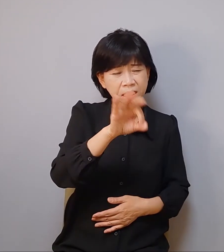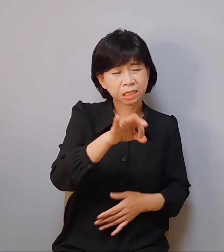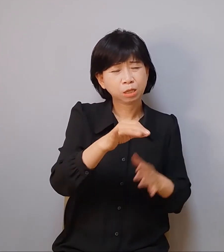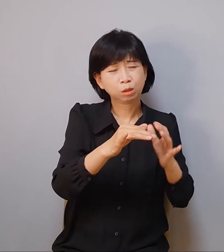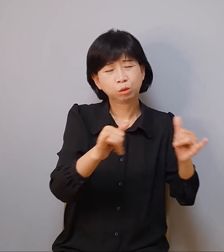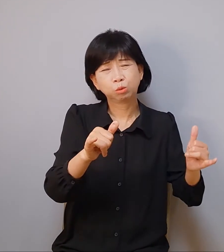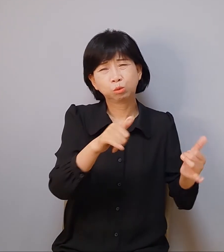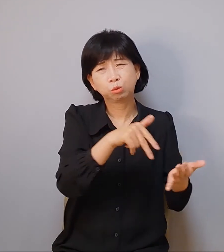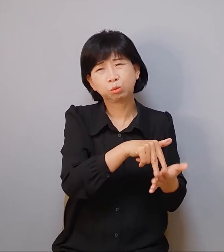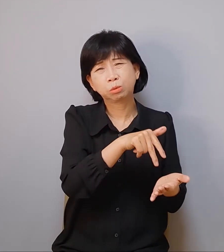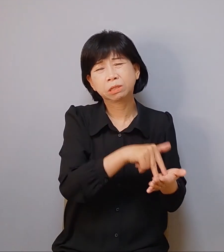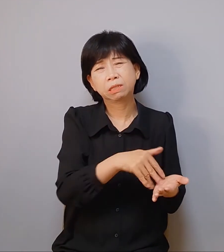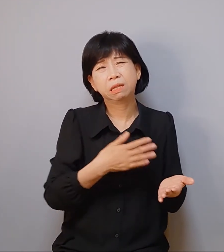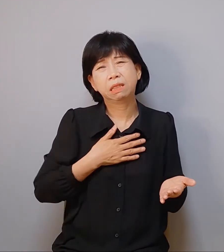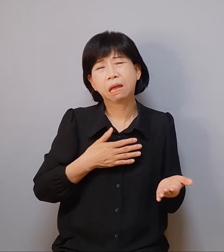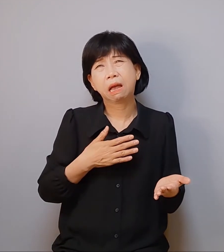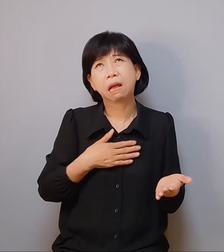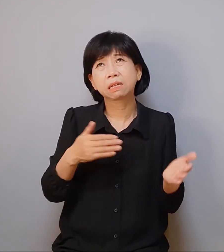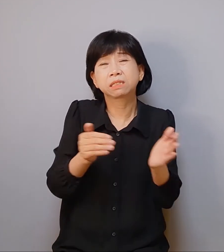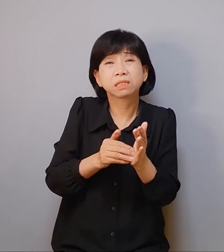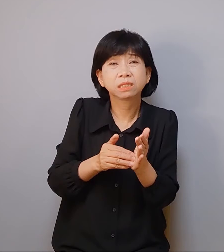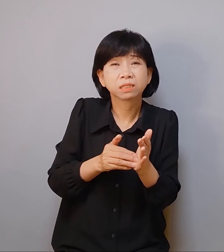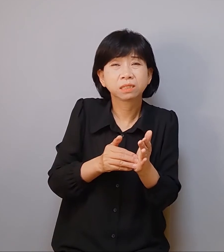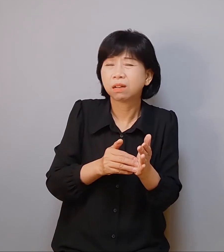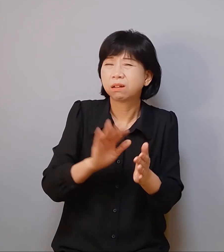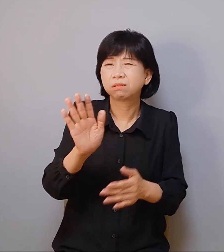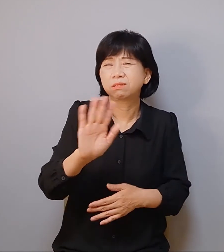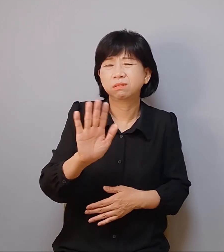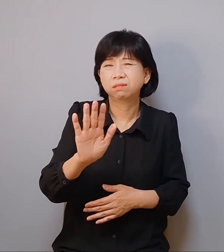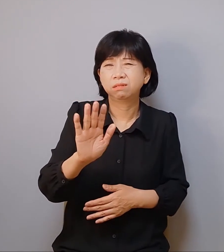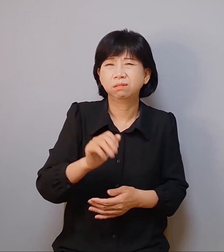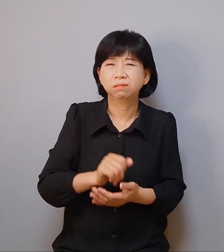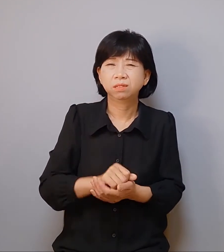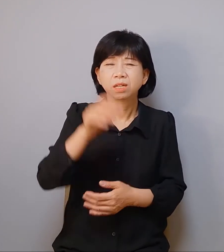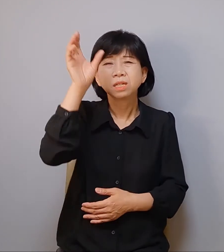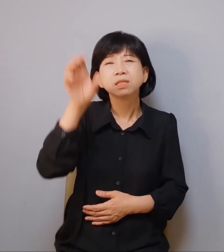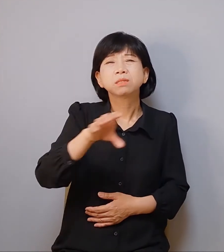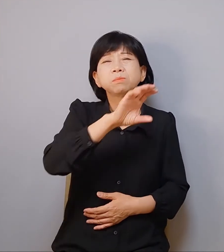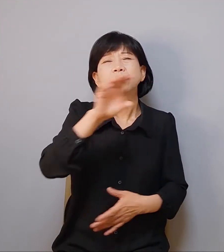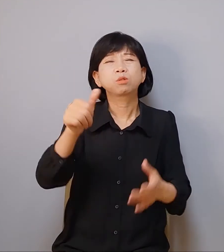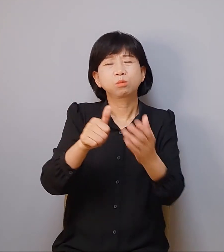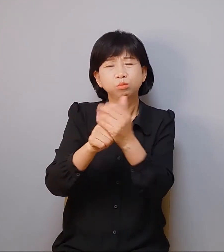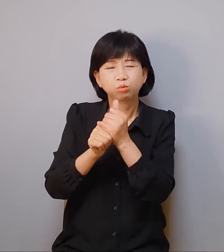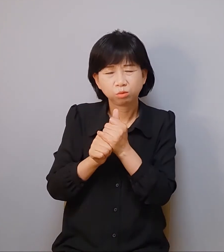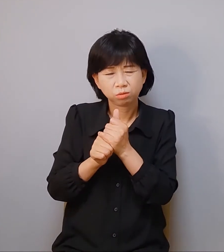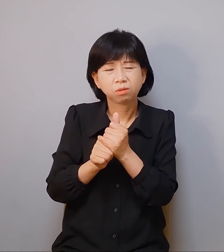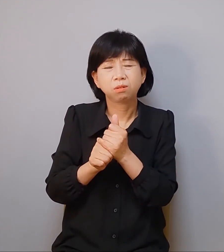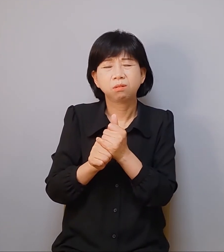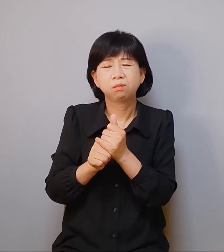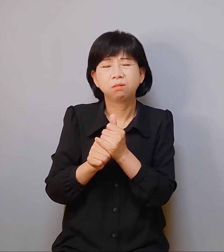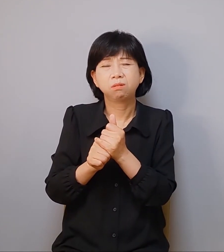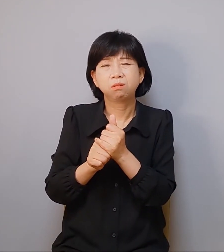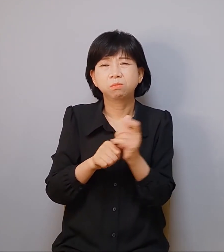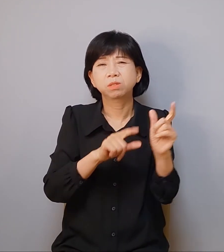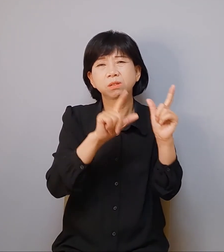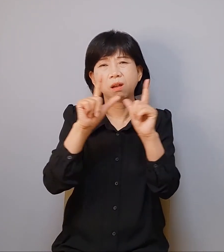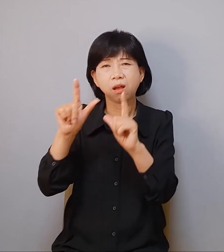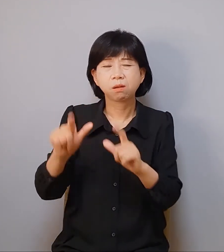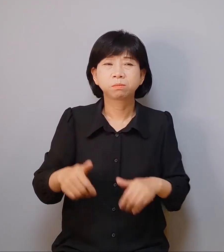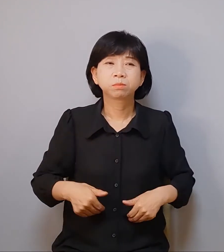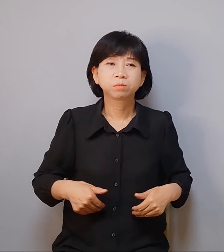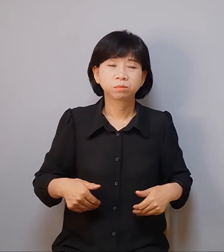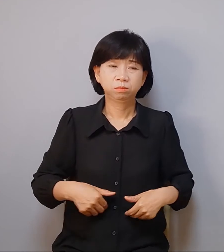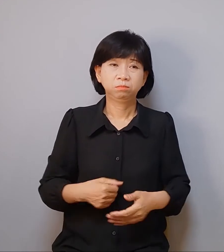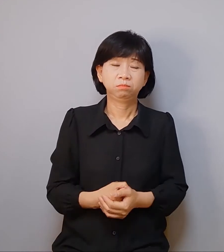하나님이 필요해요. 십자가를 붙드는 삶이 돼야 될 줄 믿습니다. 아무리 노력을 한다 해도요, 속절없이